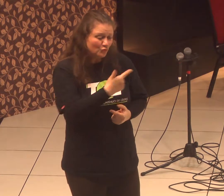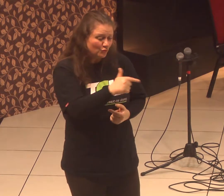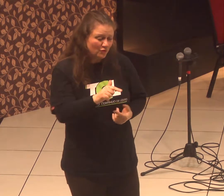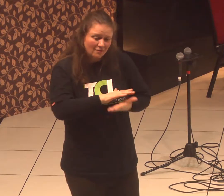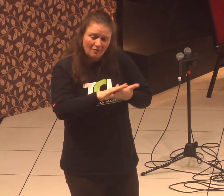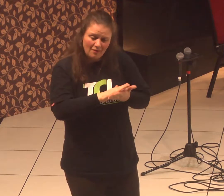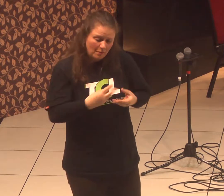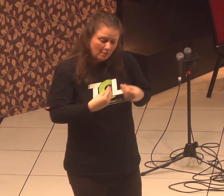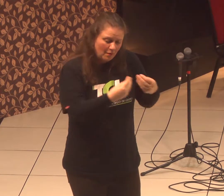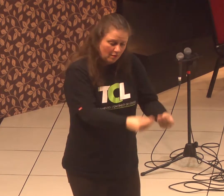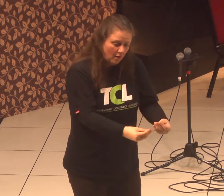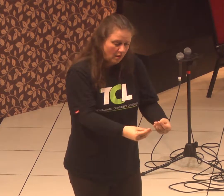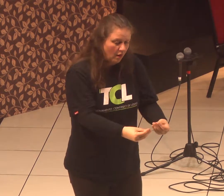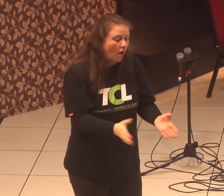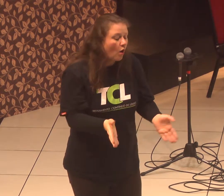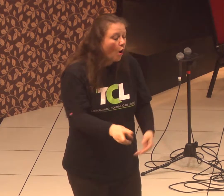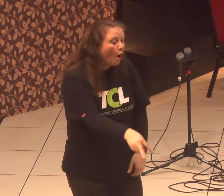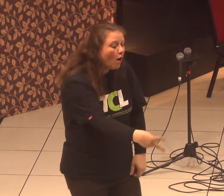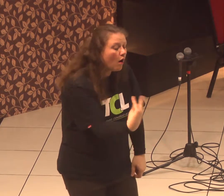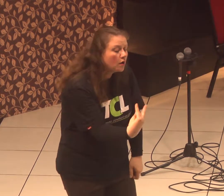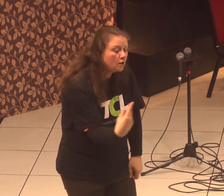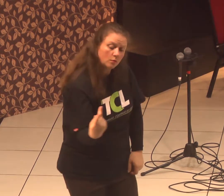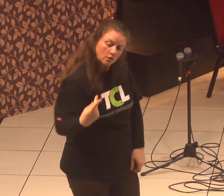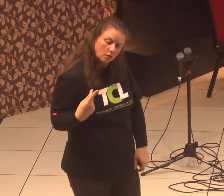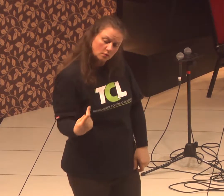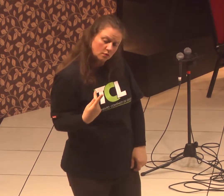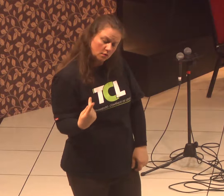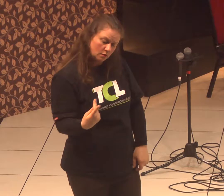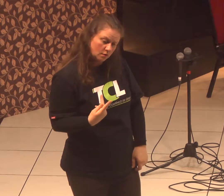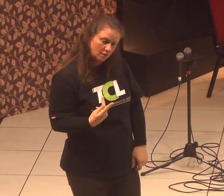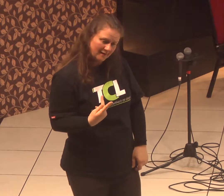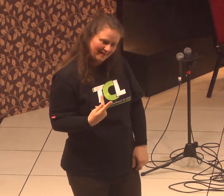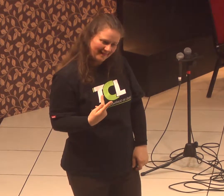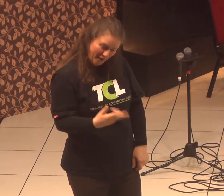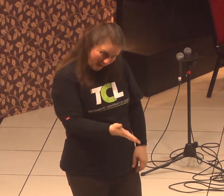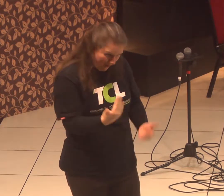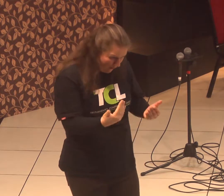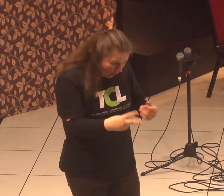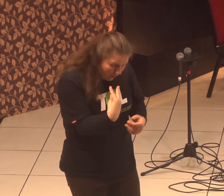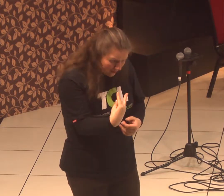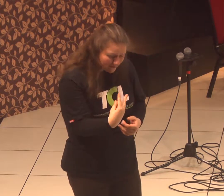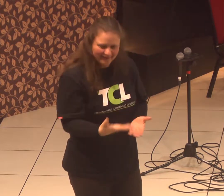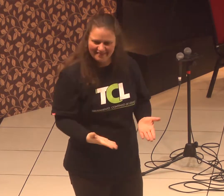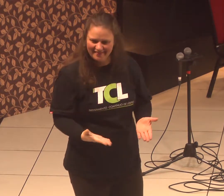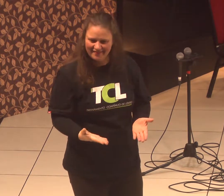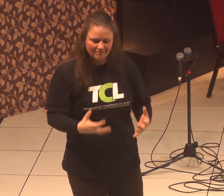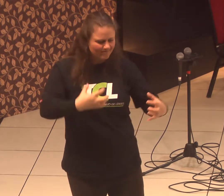Mas eles mostraram interesse, empatia, com a dor daquela pessoa.